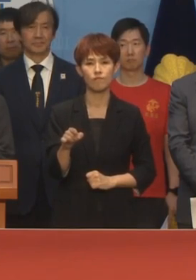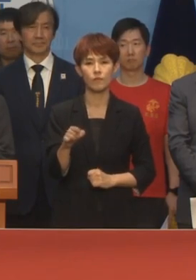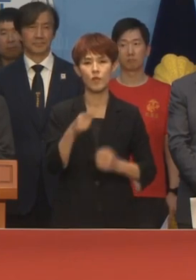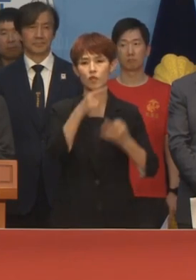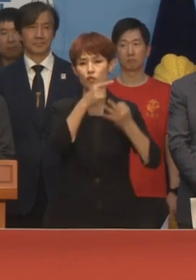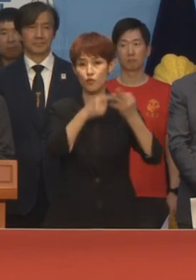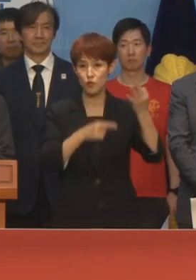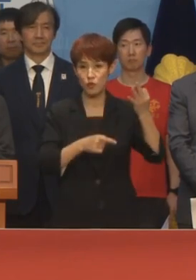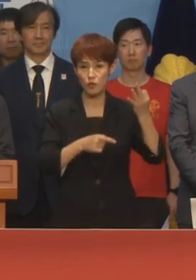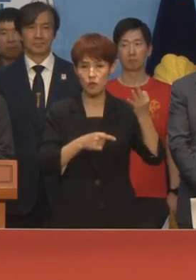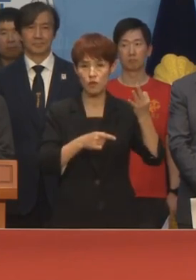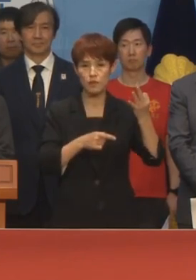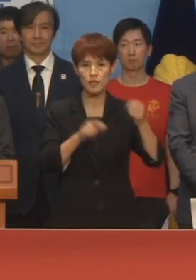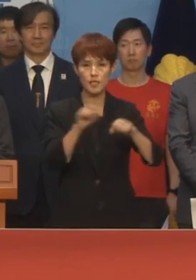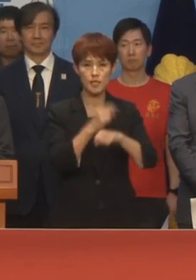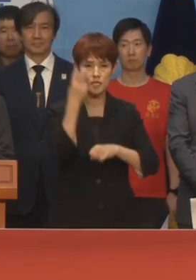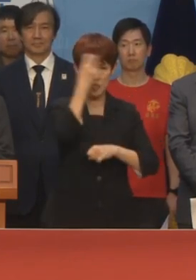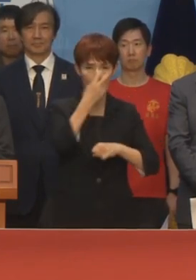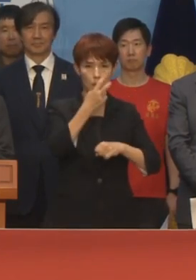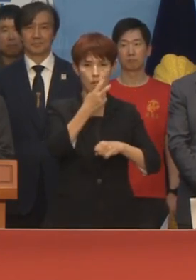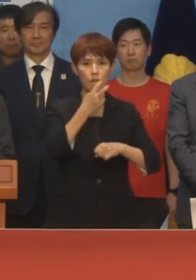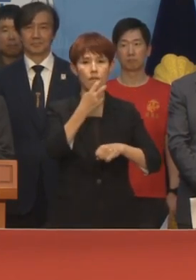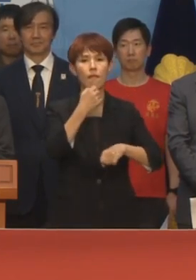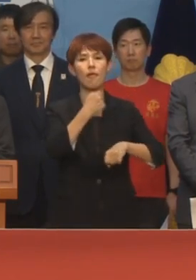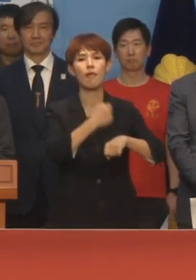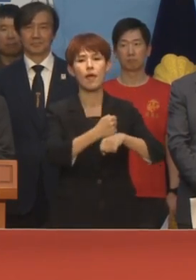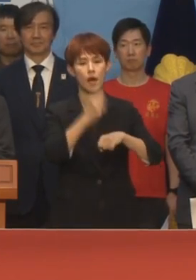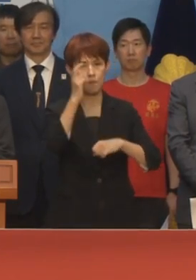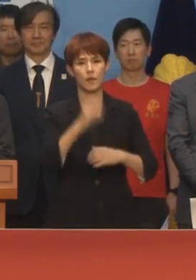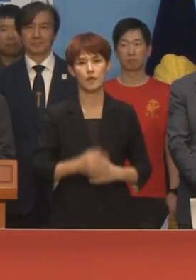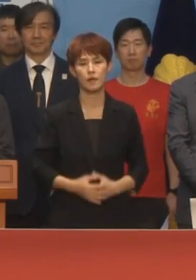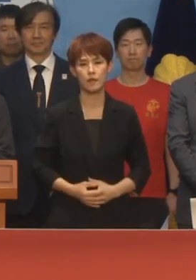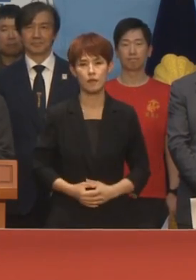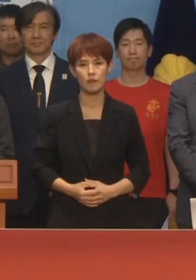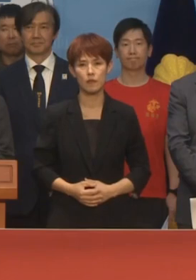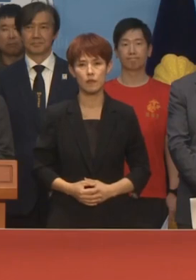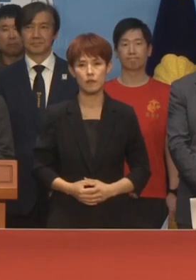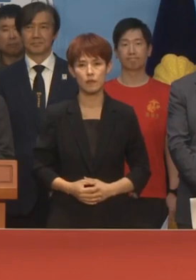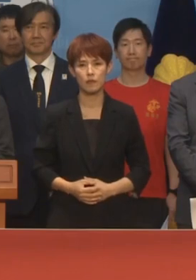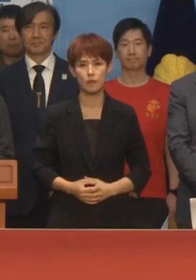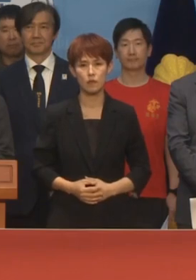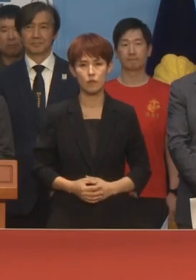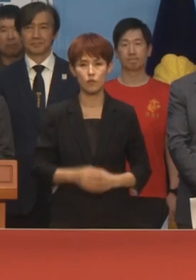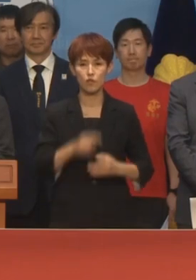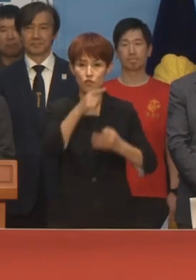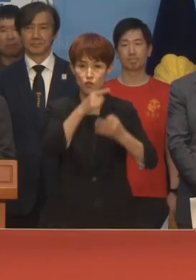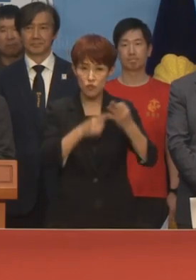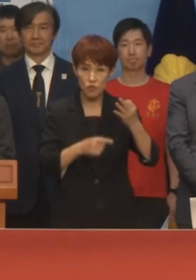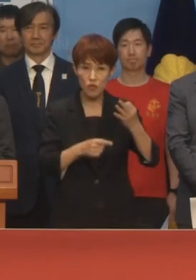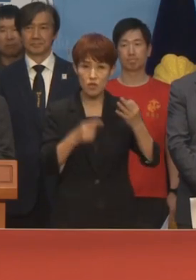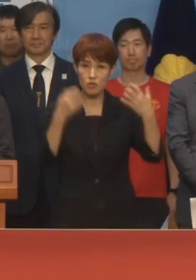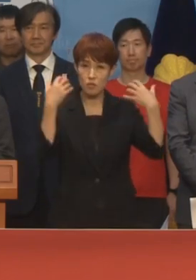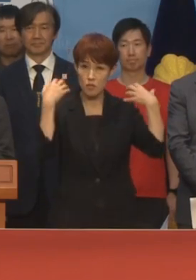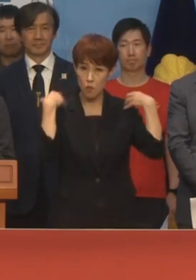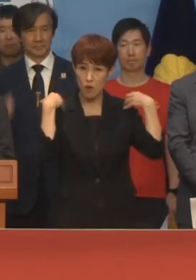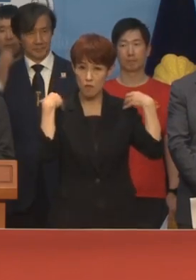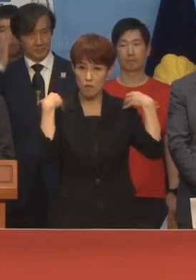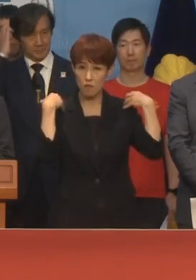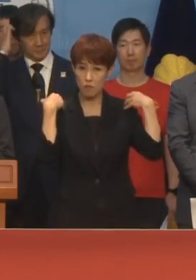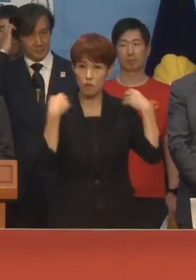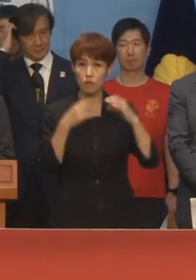윤석열 특검으로 바뀔 겁니다. 민심에 의해서 윤석열 특검, 윤석열 정권에